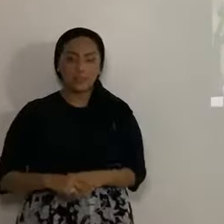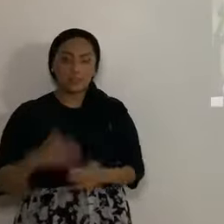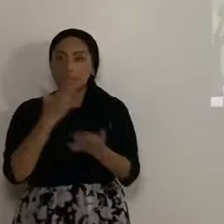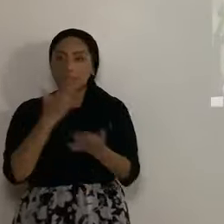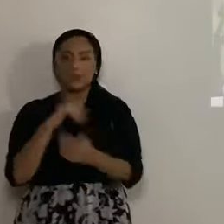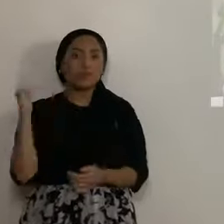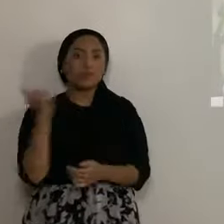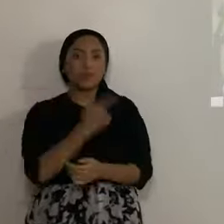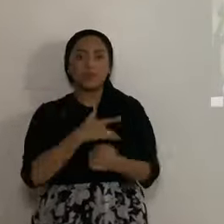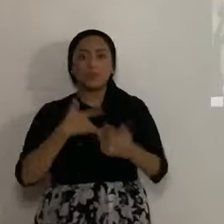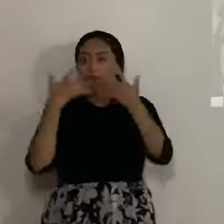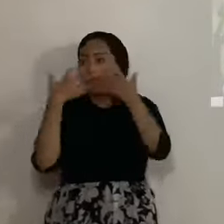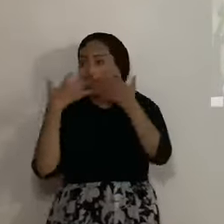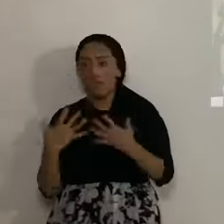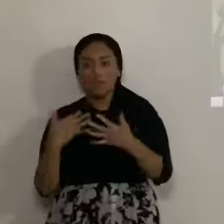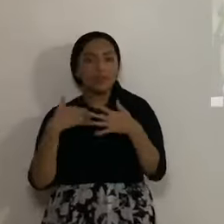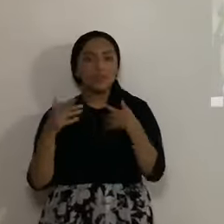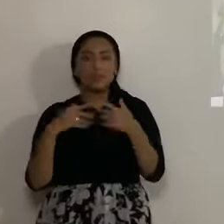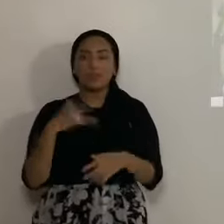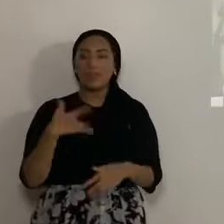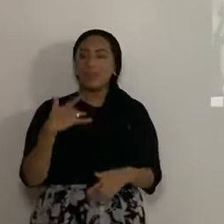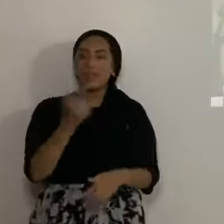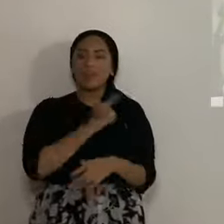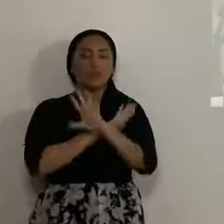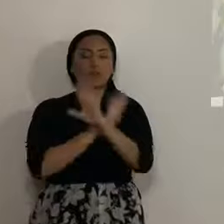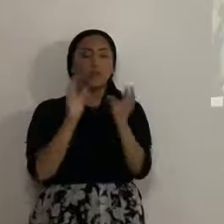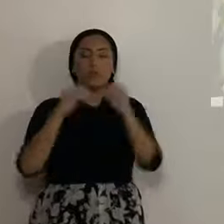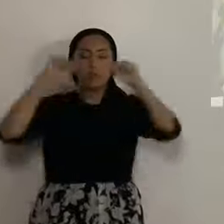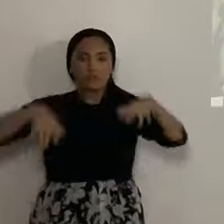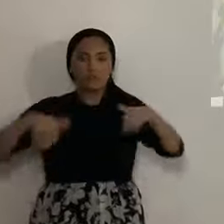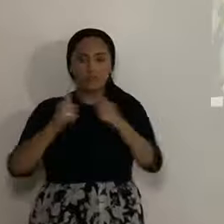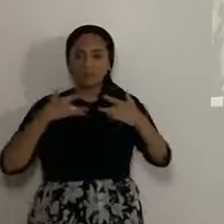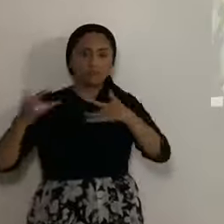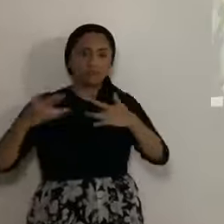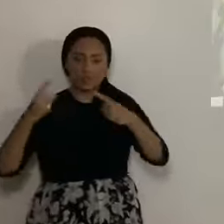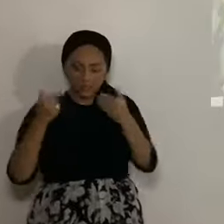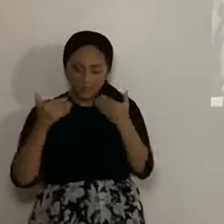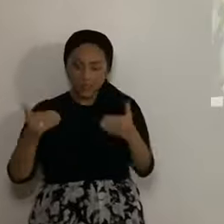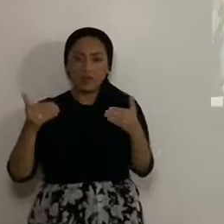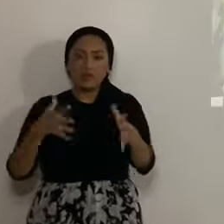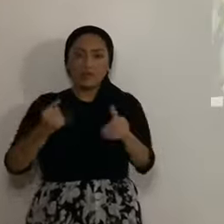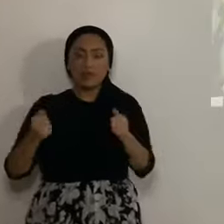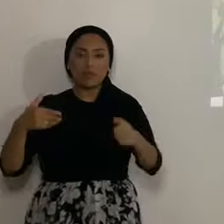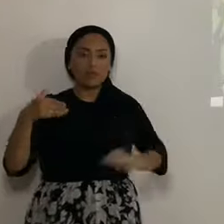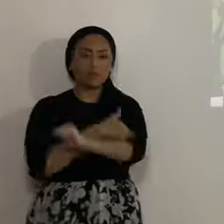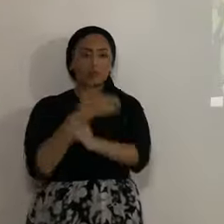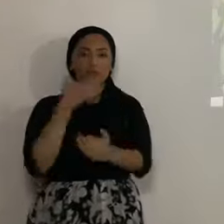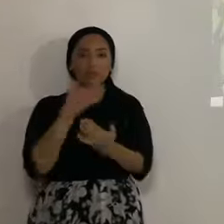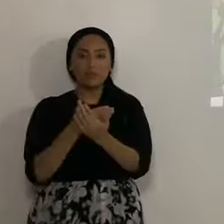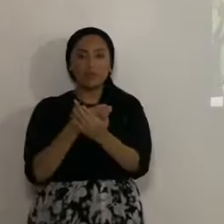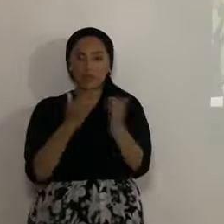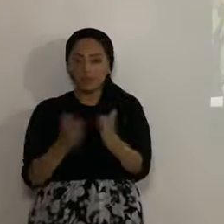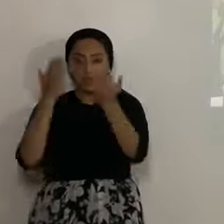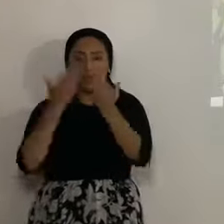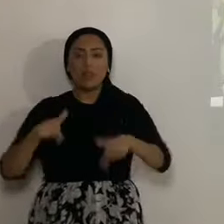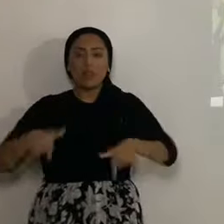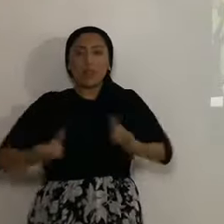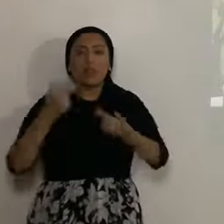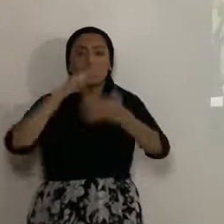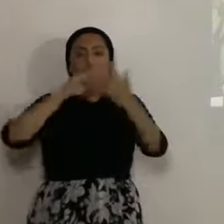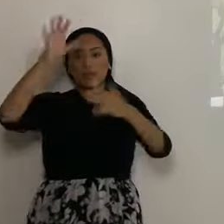toda tristeza, inclusive toda flojera, aleluya, con ánimo, todo hacerlo con ánimo, rápido, fuerte, bien, nos ha dado vida el